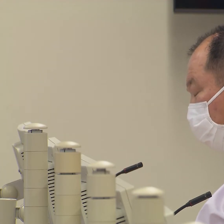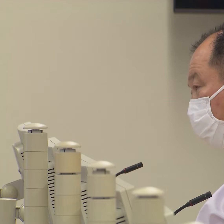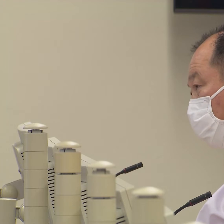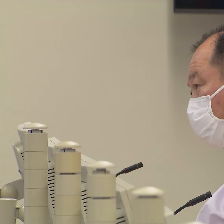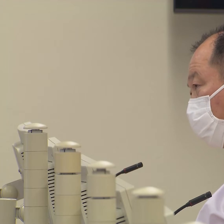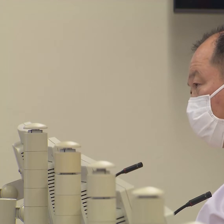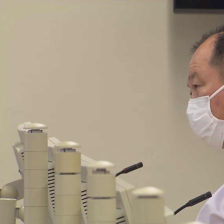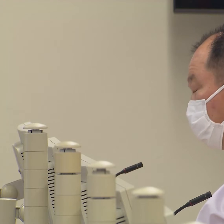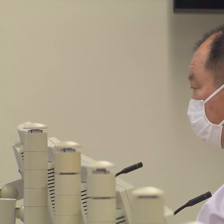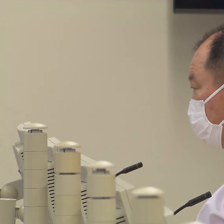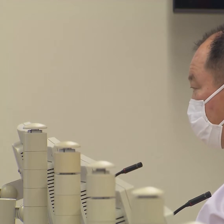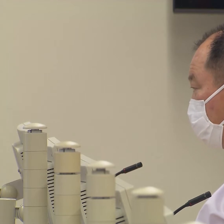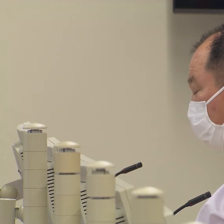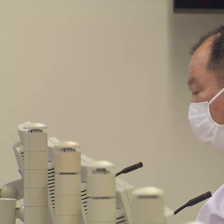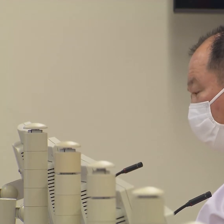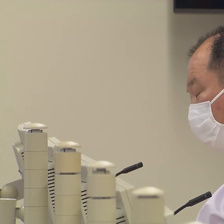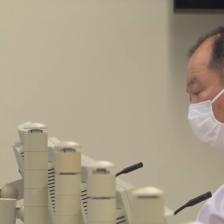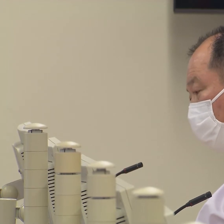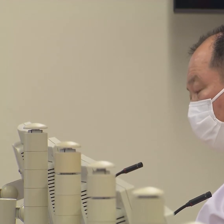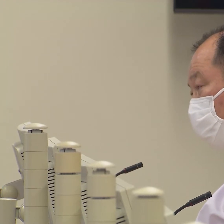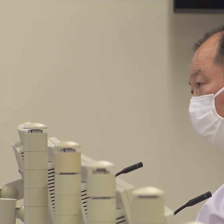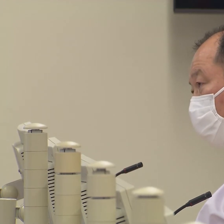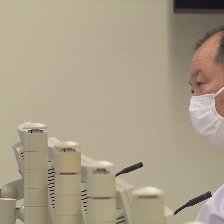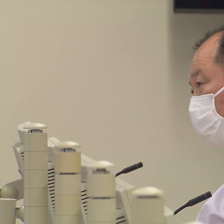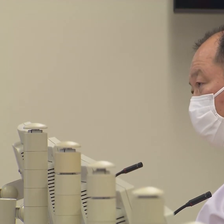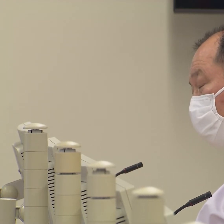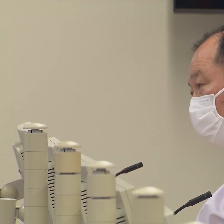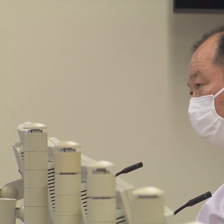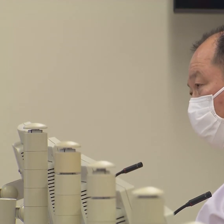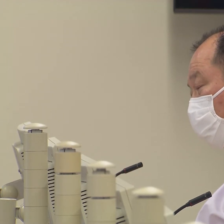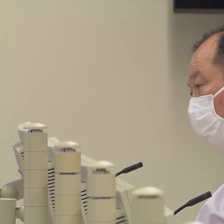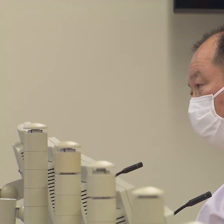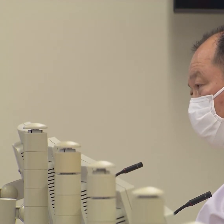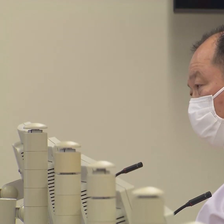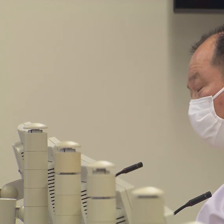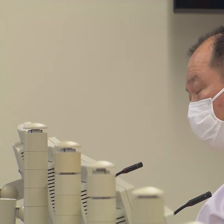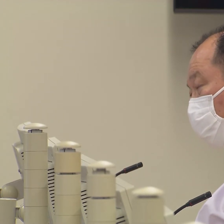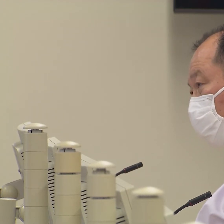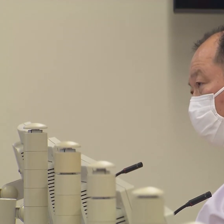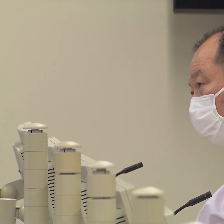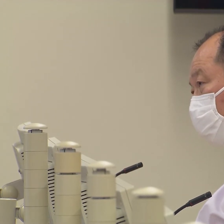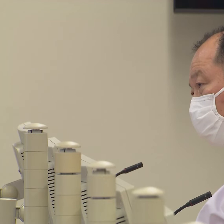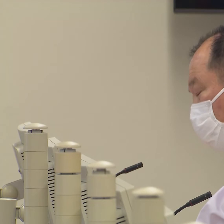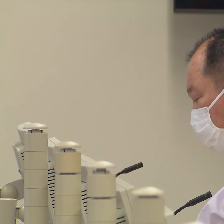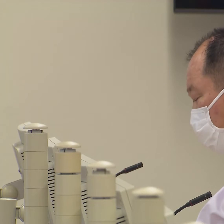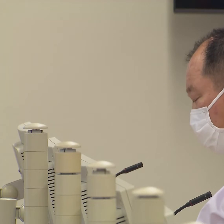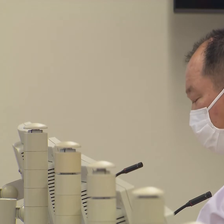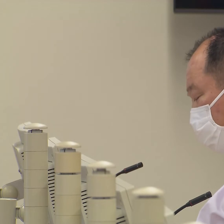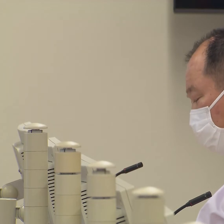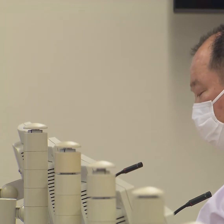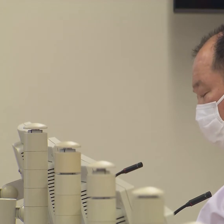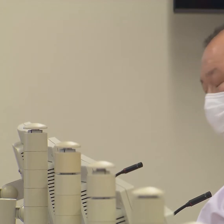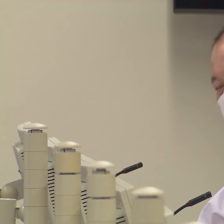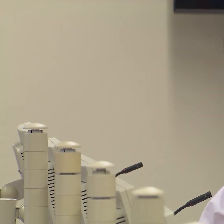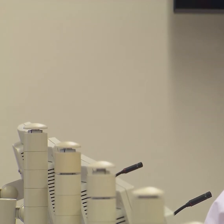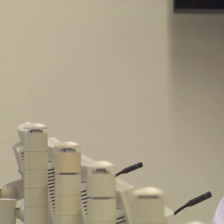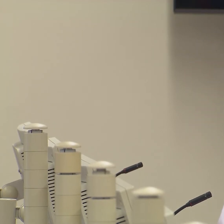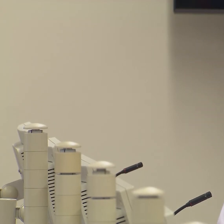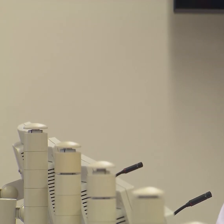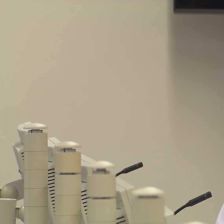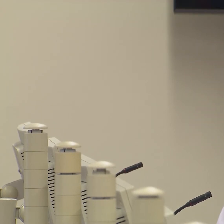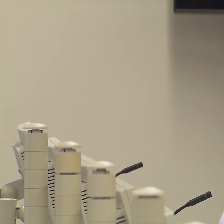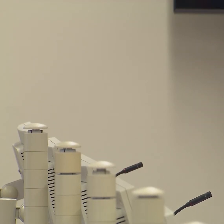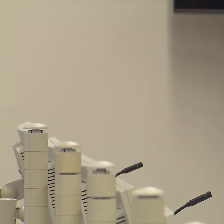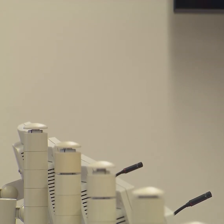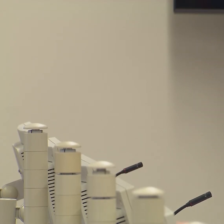師が担う部分というのが増えておりまして、今回の延期という形を取らさせていただきます。 補